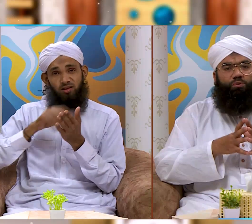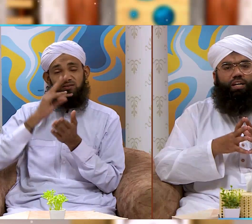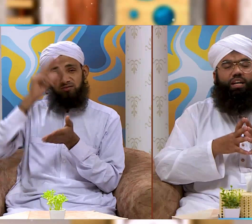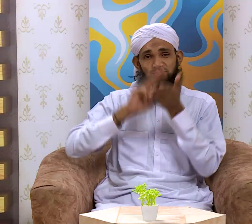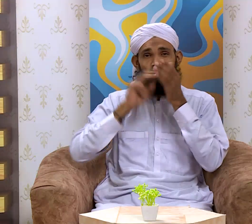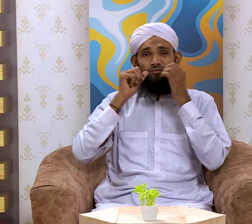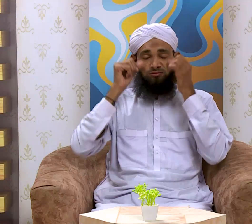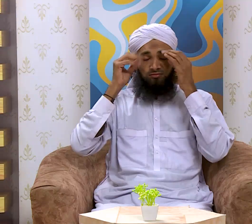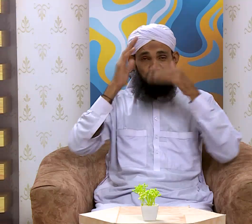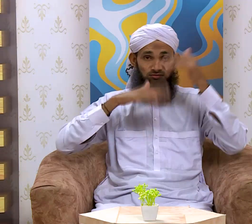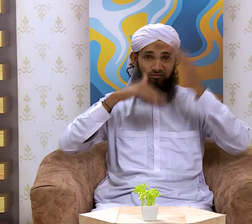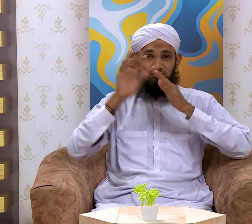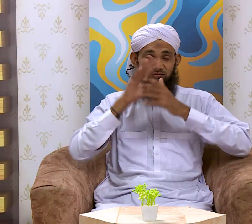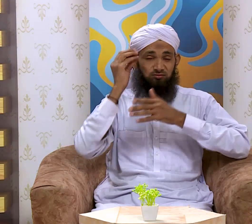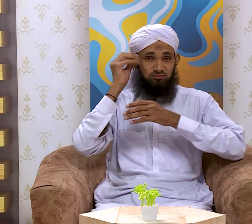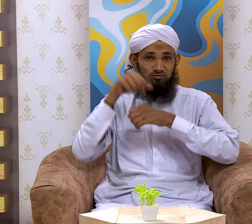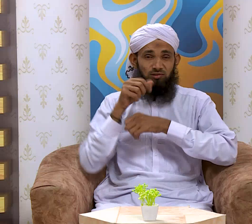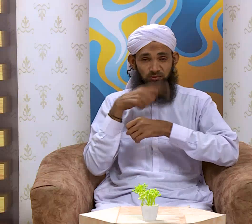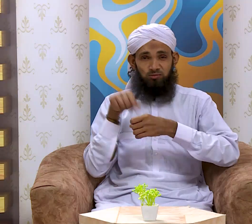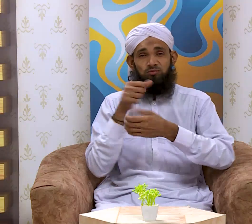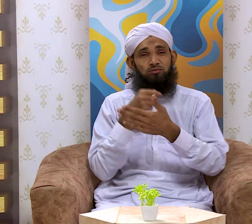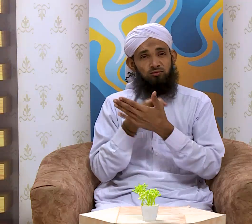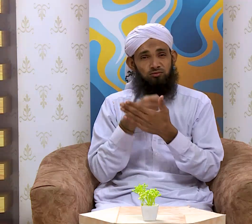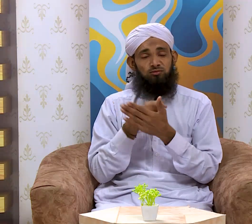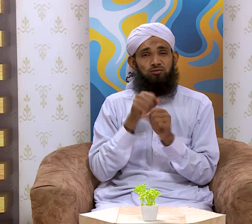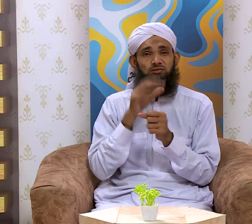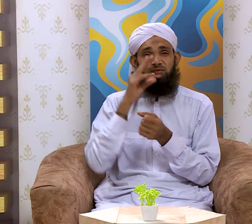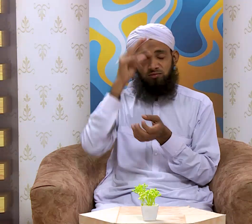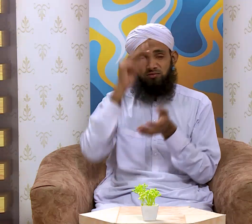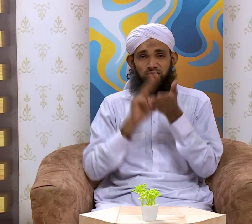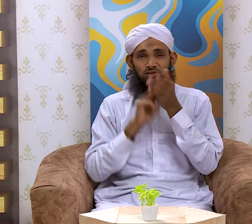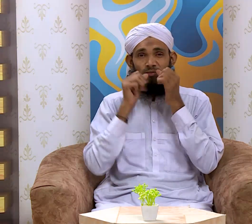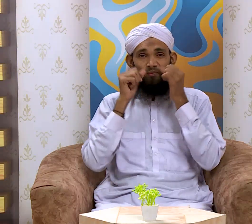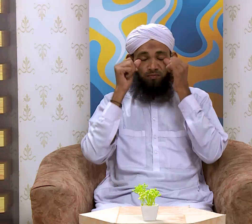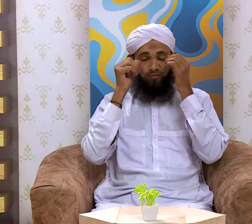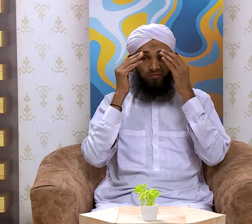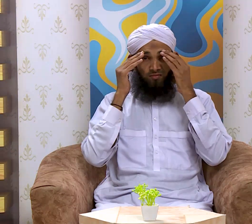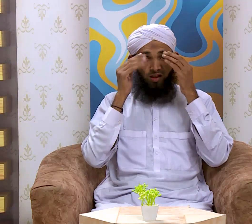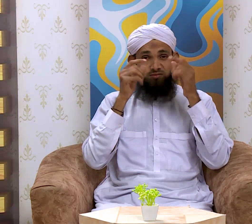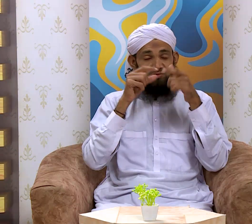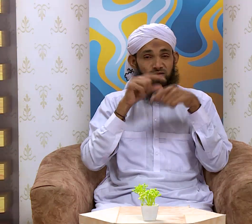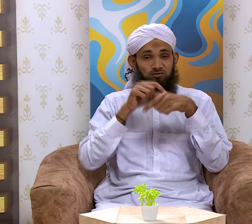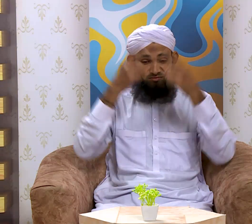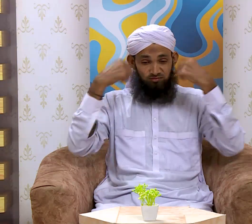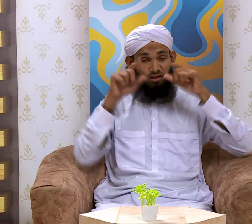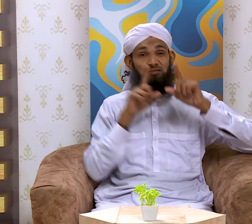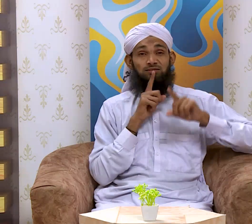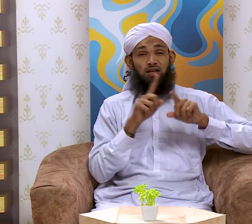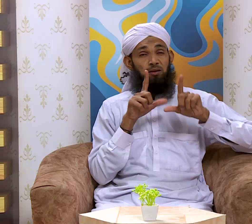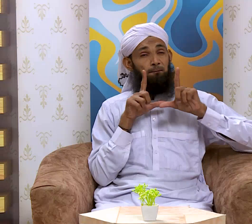ہے۔ ہم سب کو بھی چاہیے کہ نبی کریم صلی اللہ علیہ وآلہ وبارک وسلم کی ذات سے سچی اور کامل